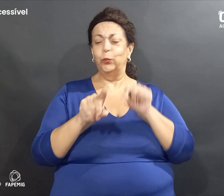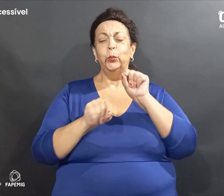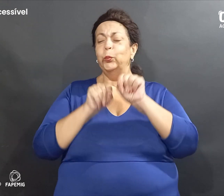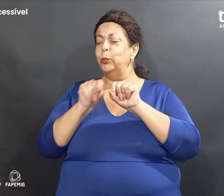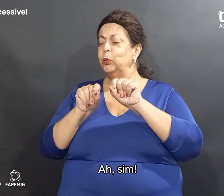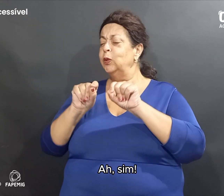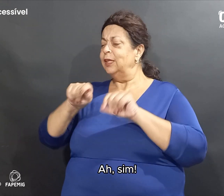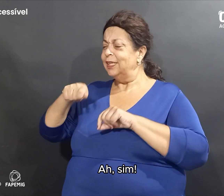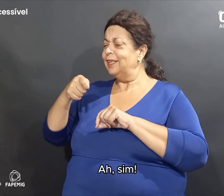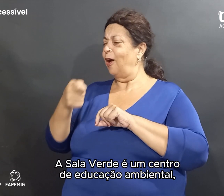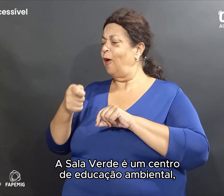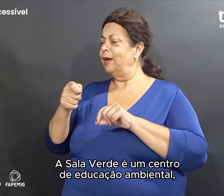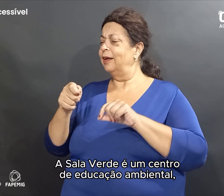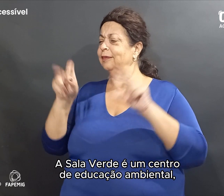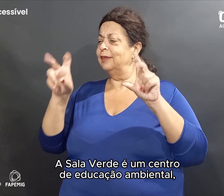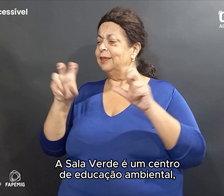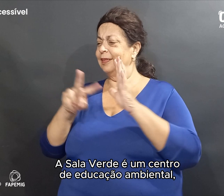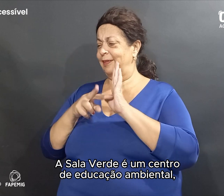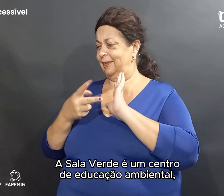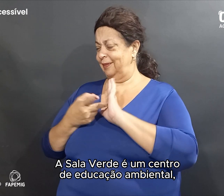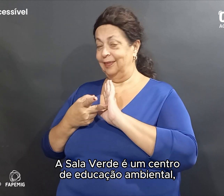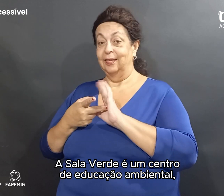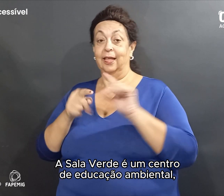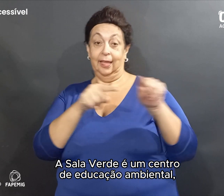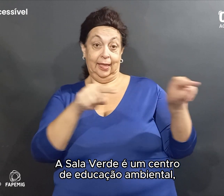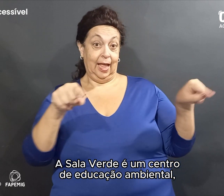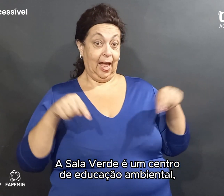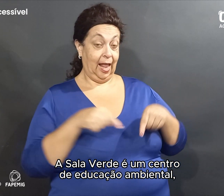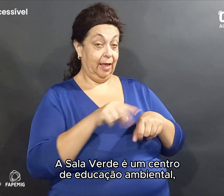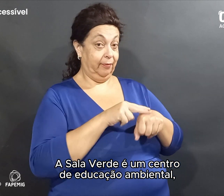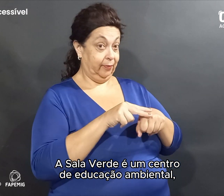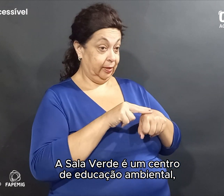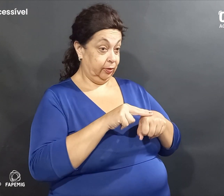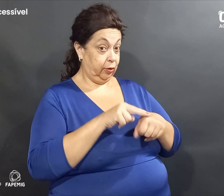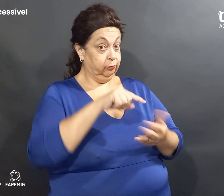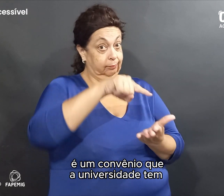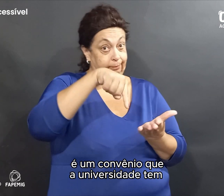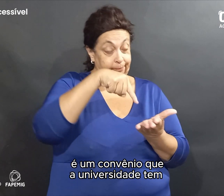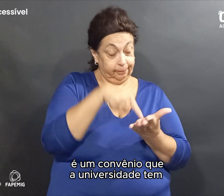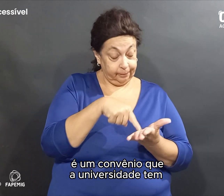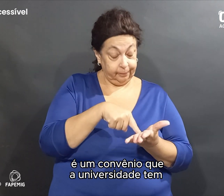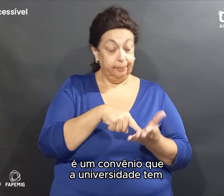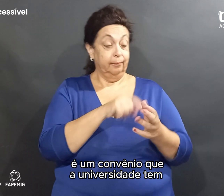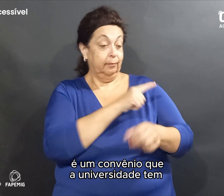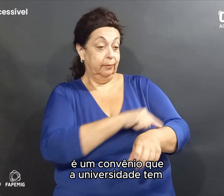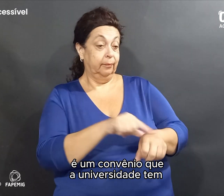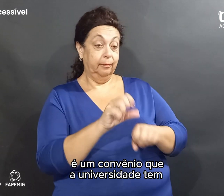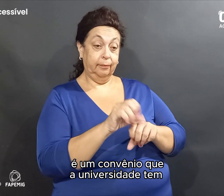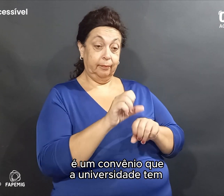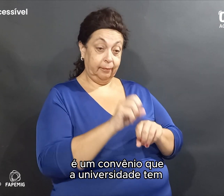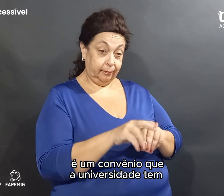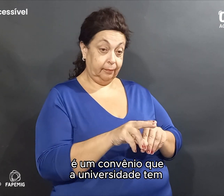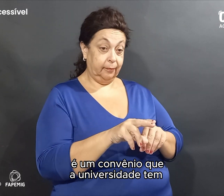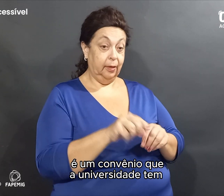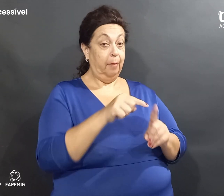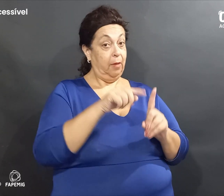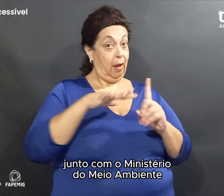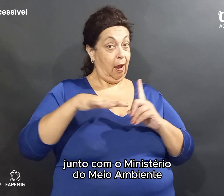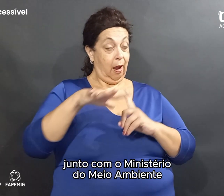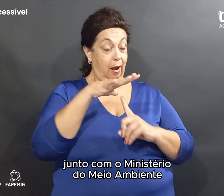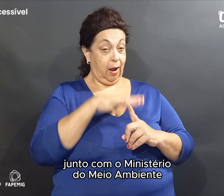sala? Ah, sim. A Sala Verde é um centro de educação ambiental. Ela é um convênio que a universidade